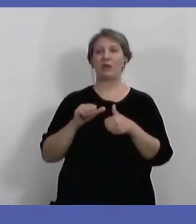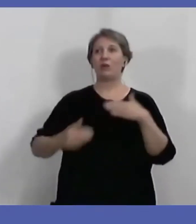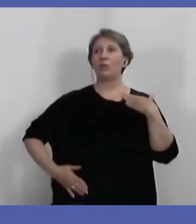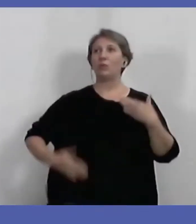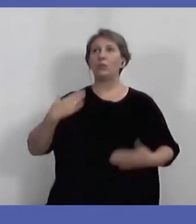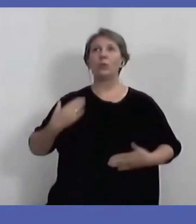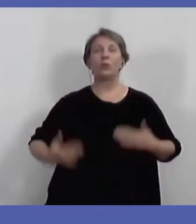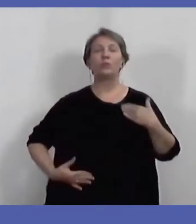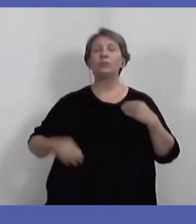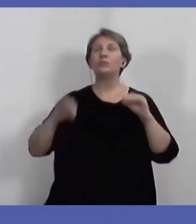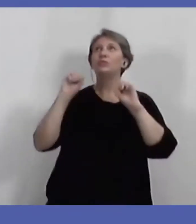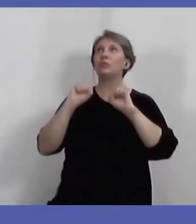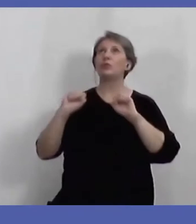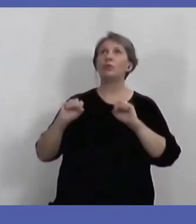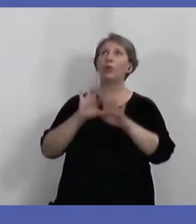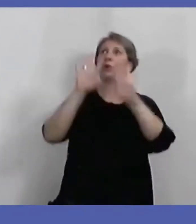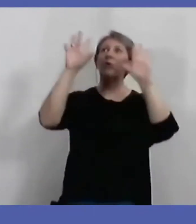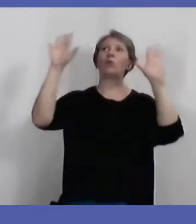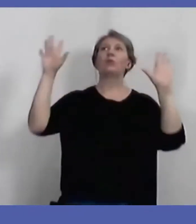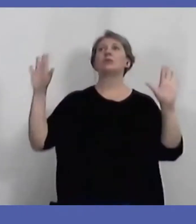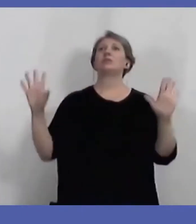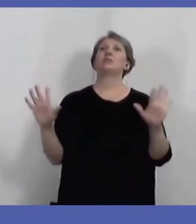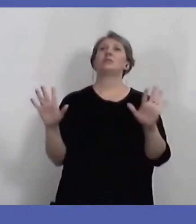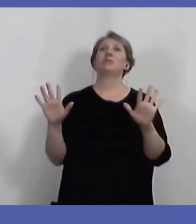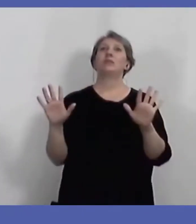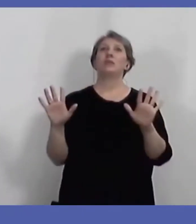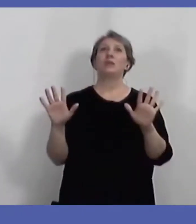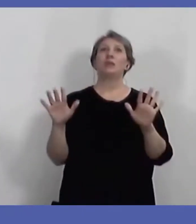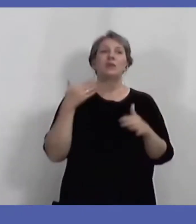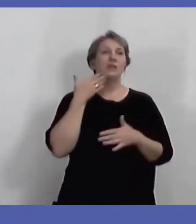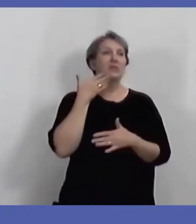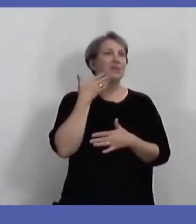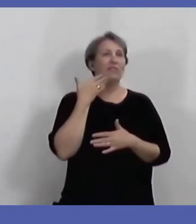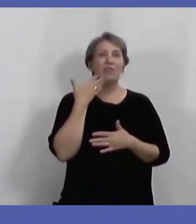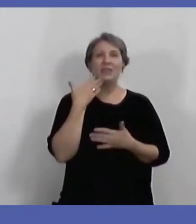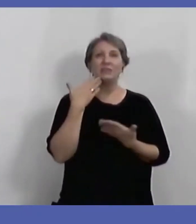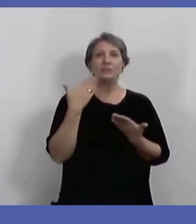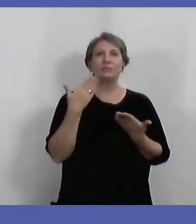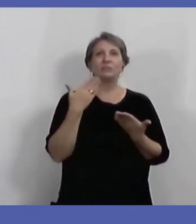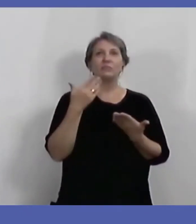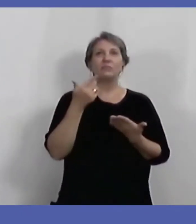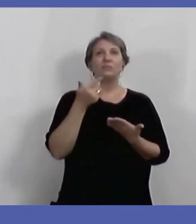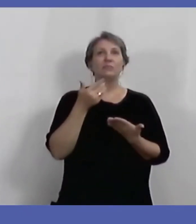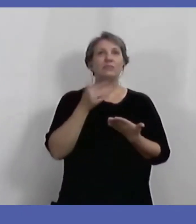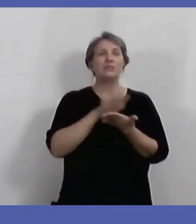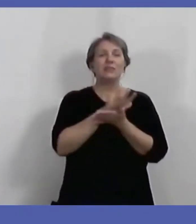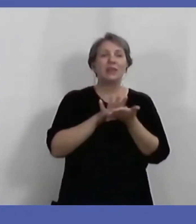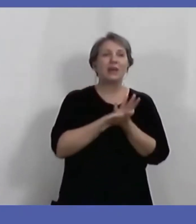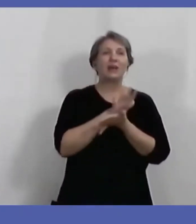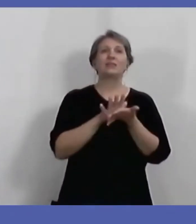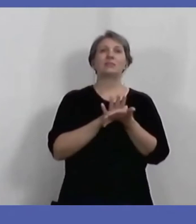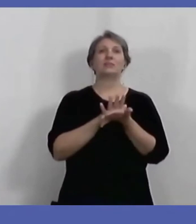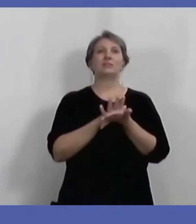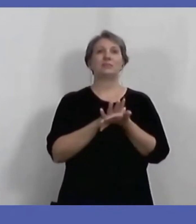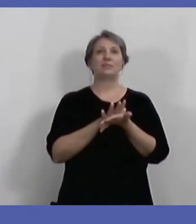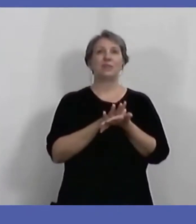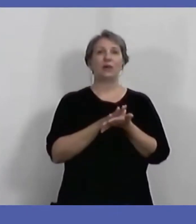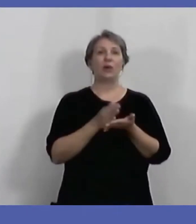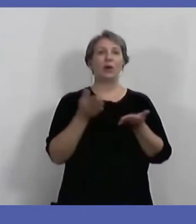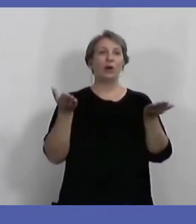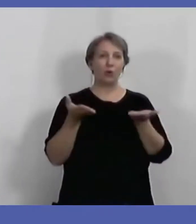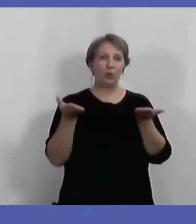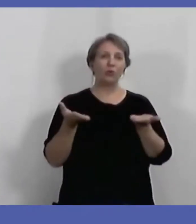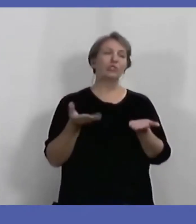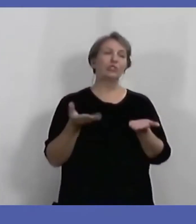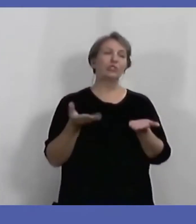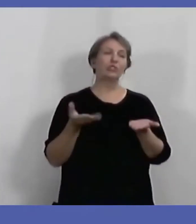Hoje em dia, estamos cheios de defeitos, nós estamos sujeitos a doenças, não é? E tantos nossos